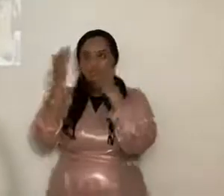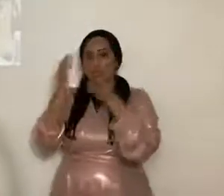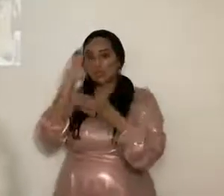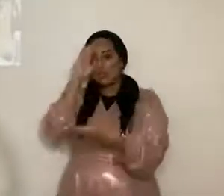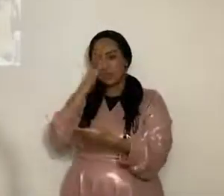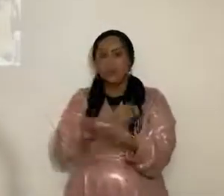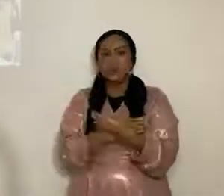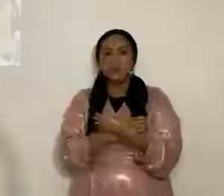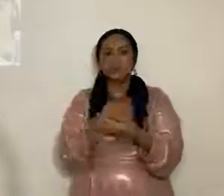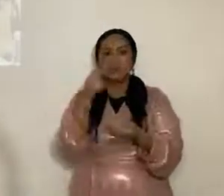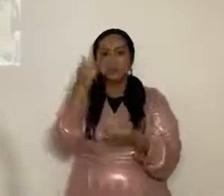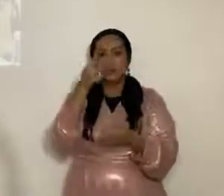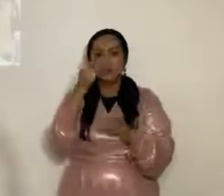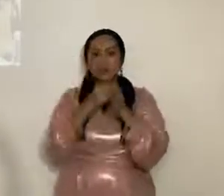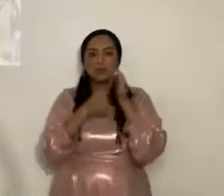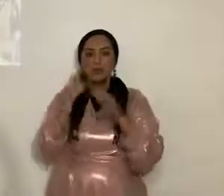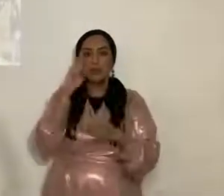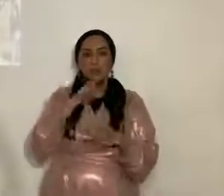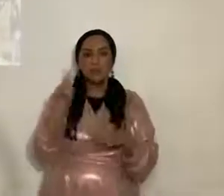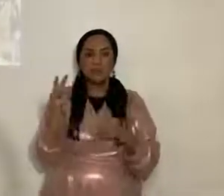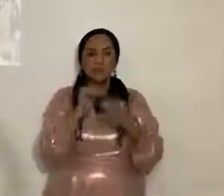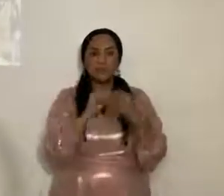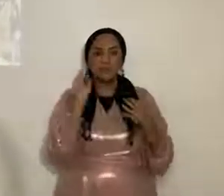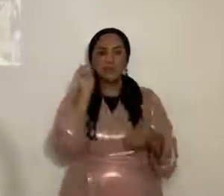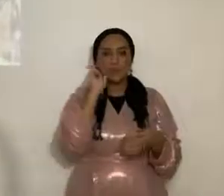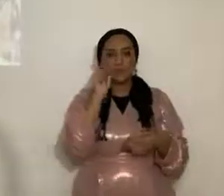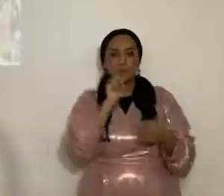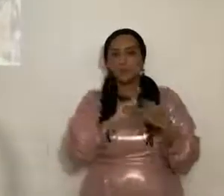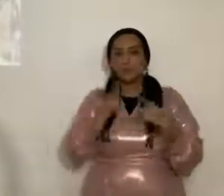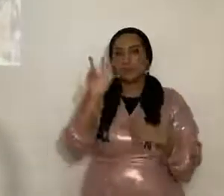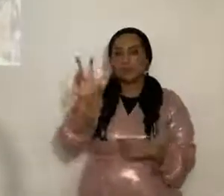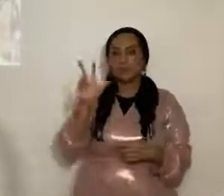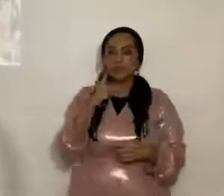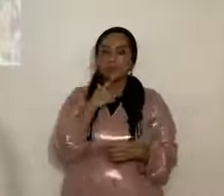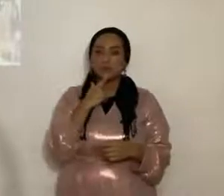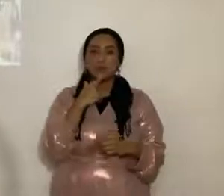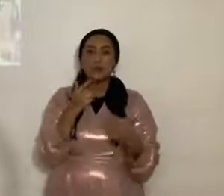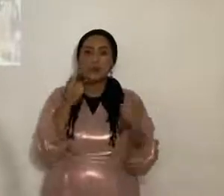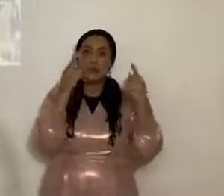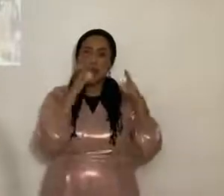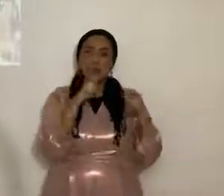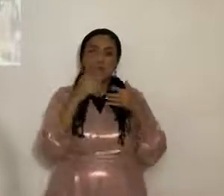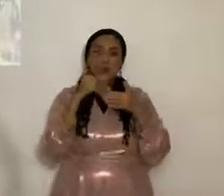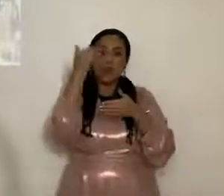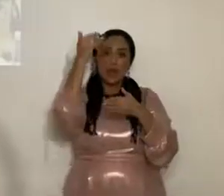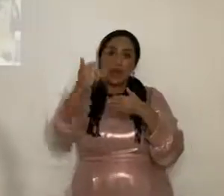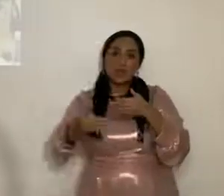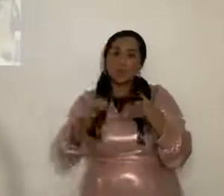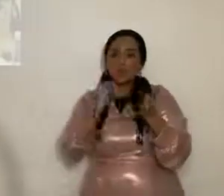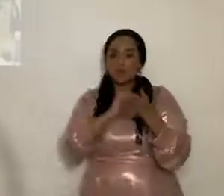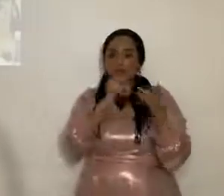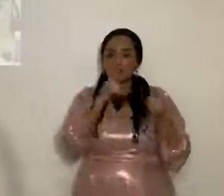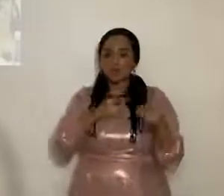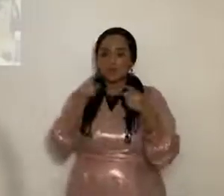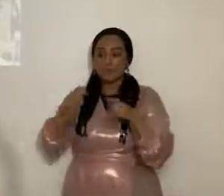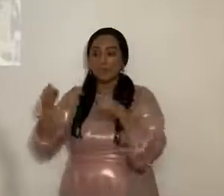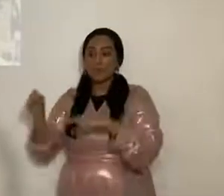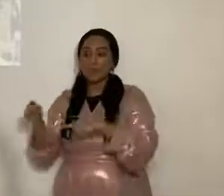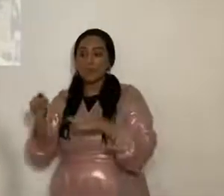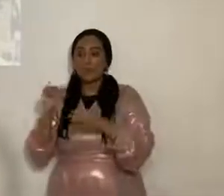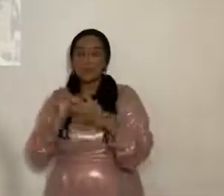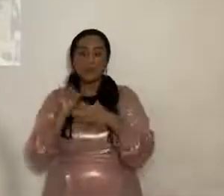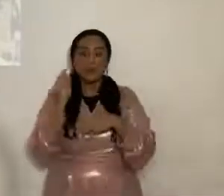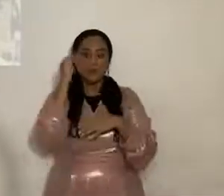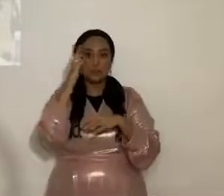leerlo. Génesis 22, versos del 1 al 3. Aconteció después de que estas cosas que